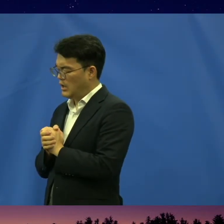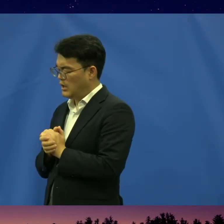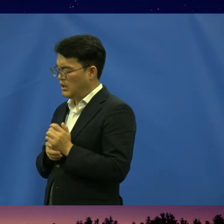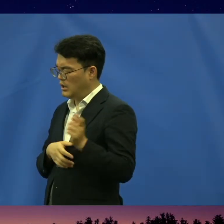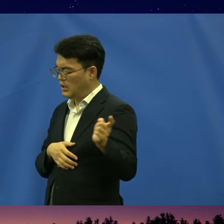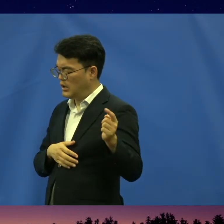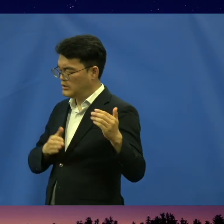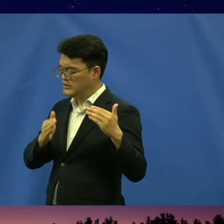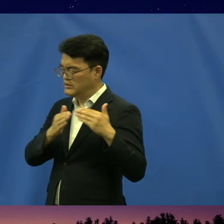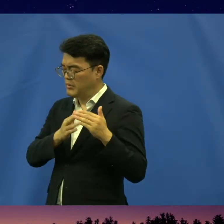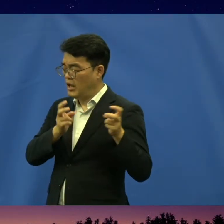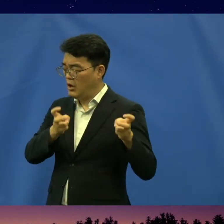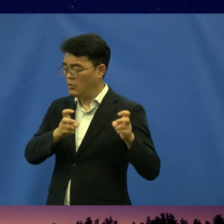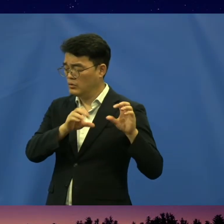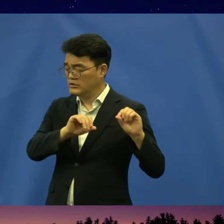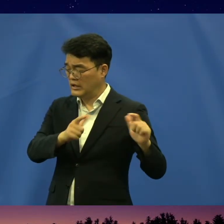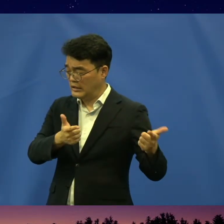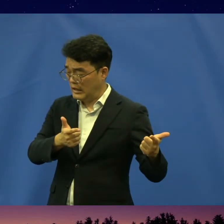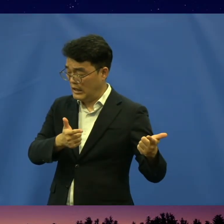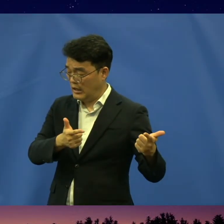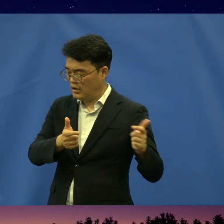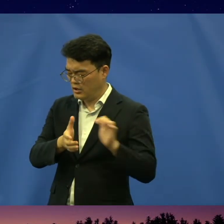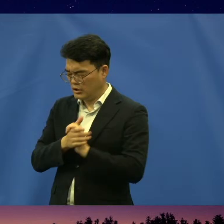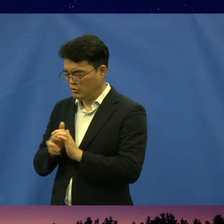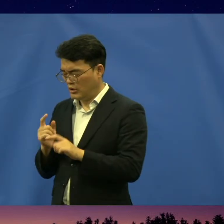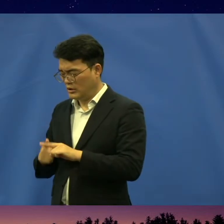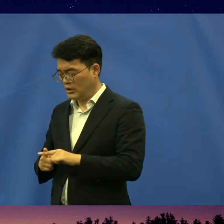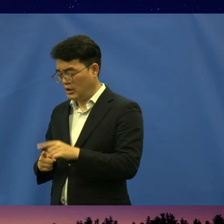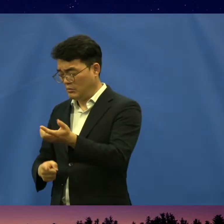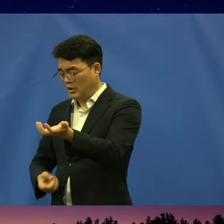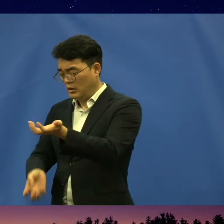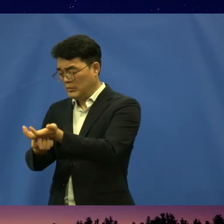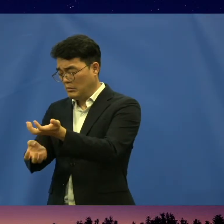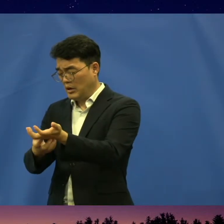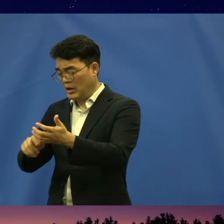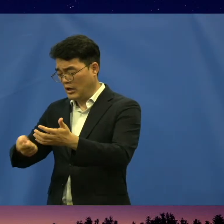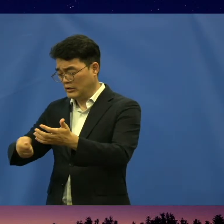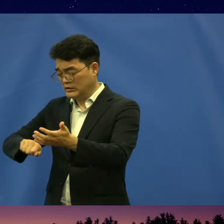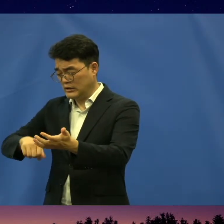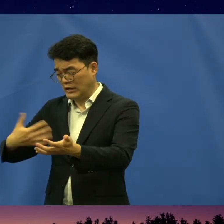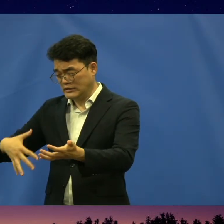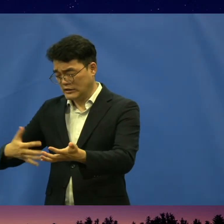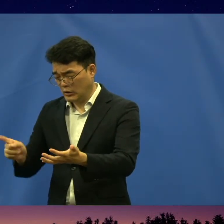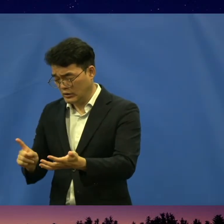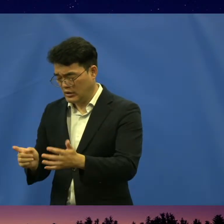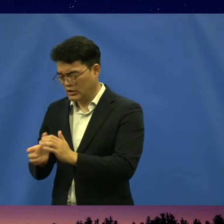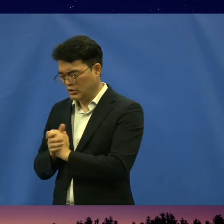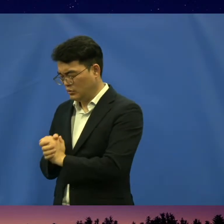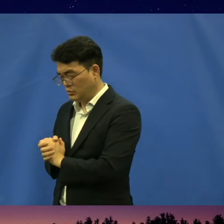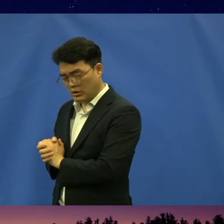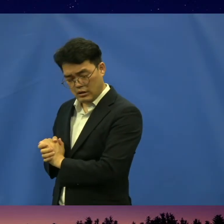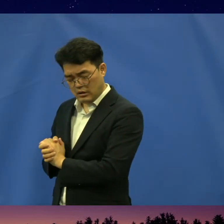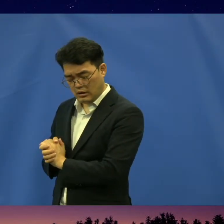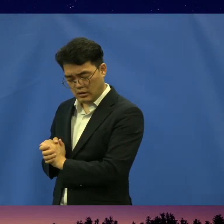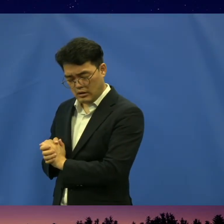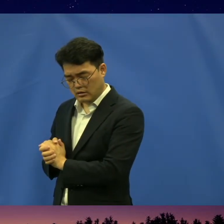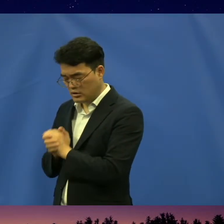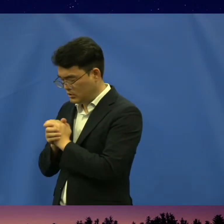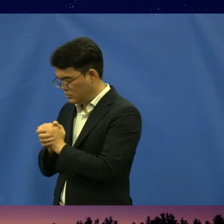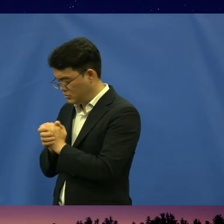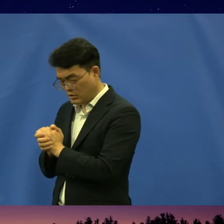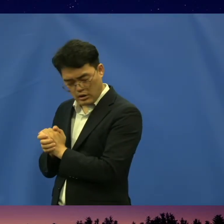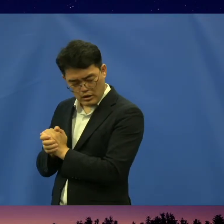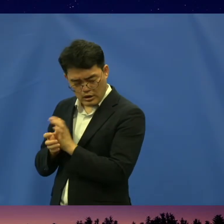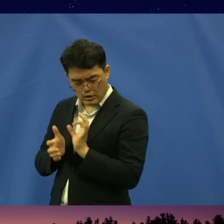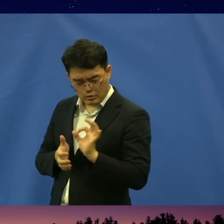왔나, 뭐 전자레인지에 뭐 올려놓고 왔나, 네 뭐 또 이번 달에 뭐 또